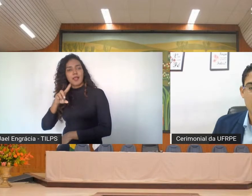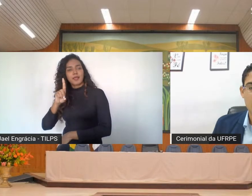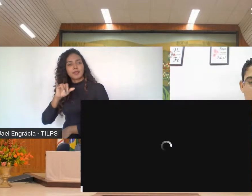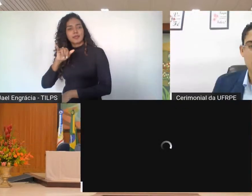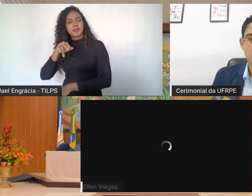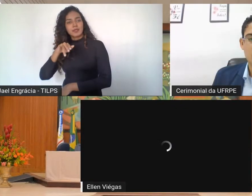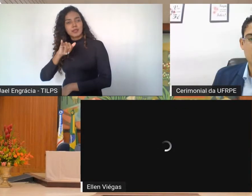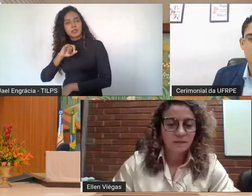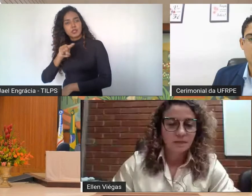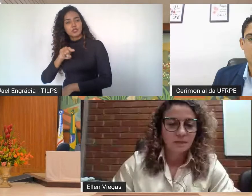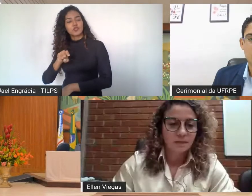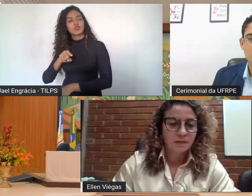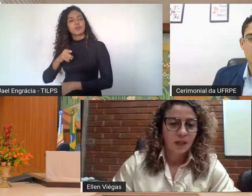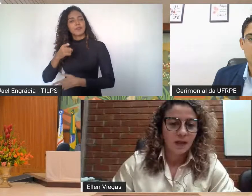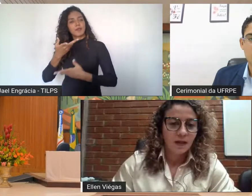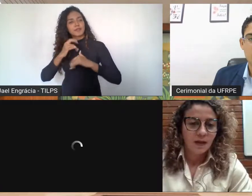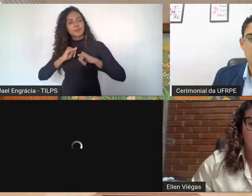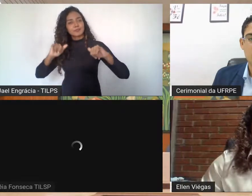saudação.